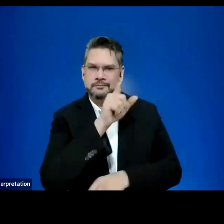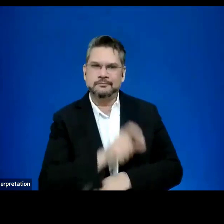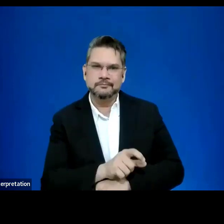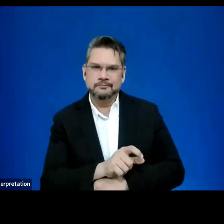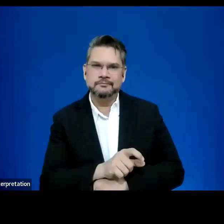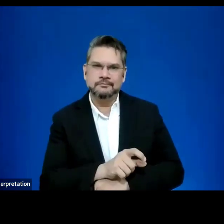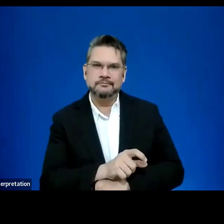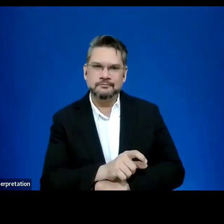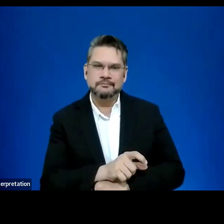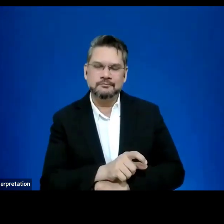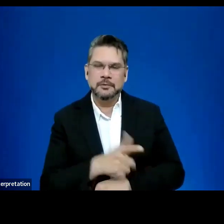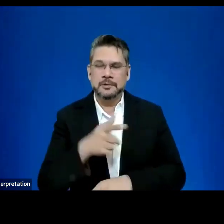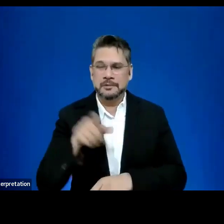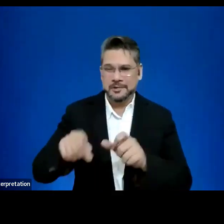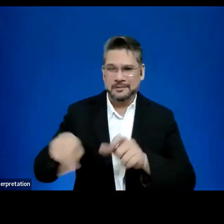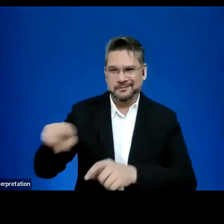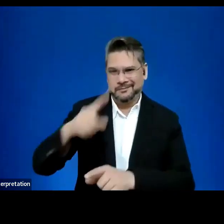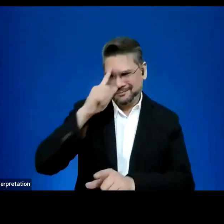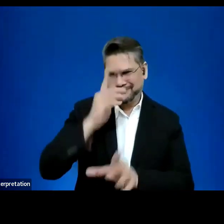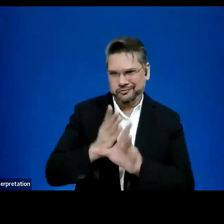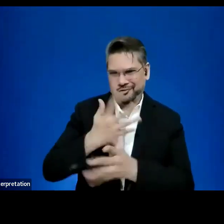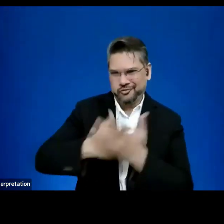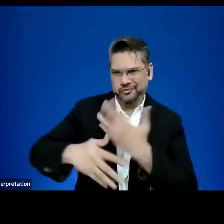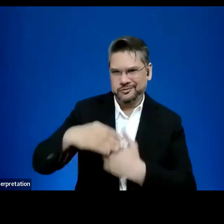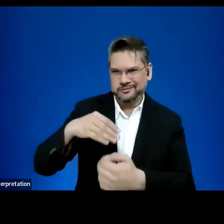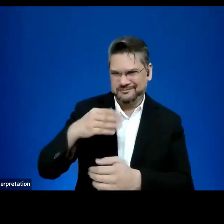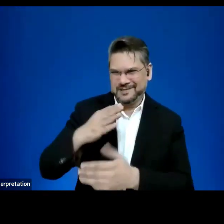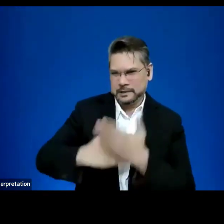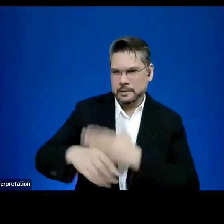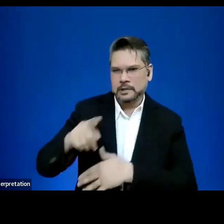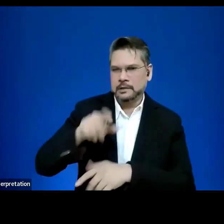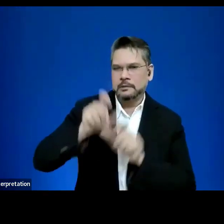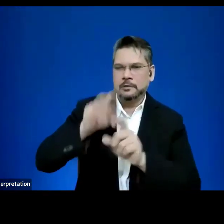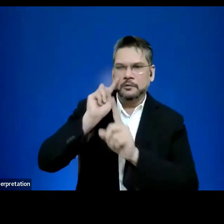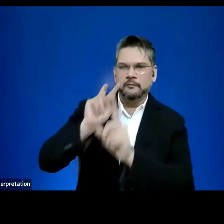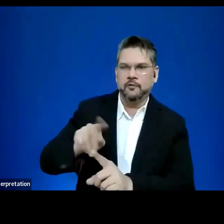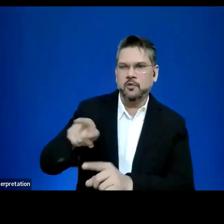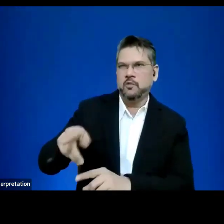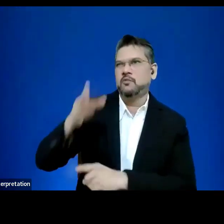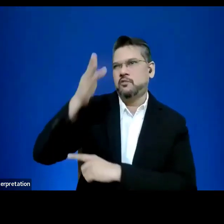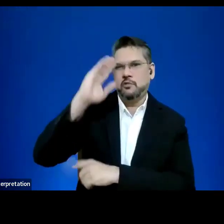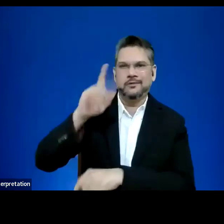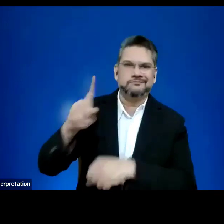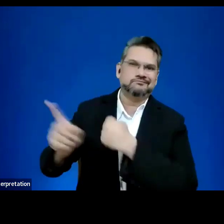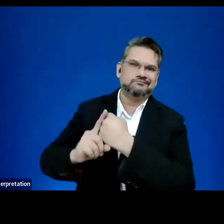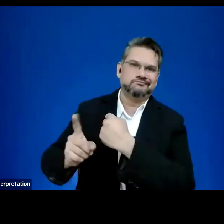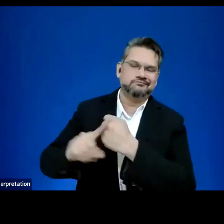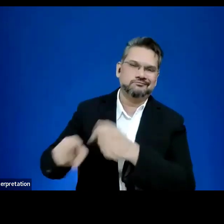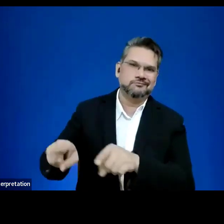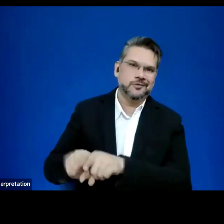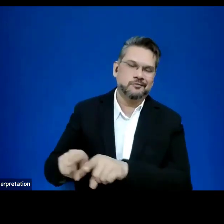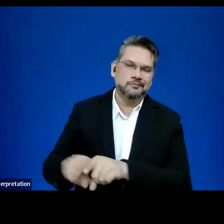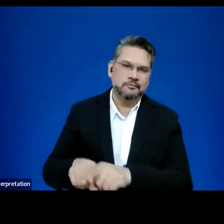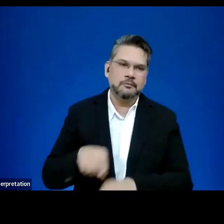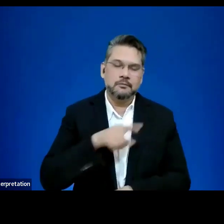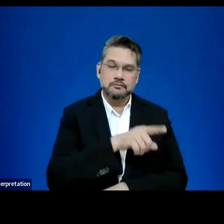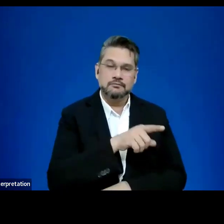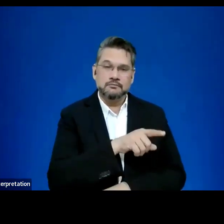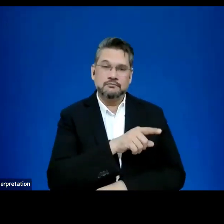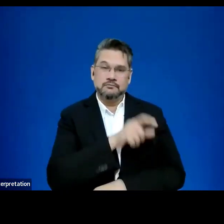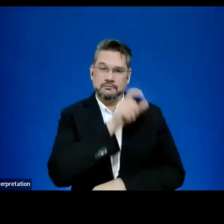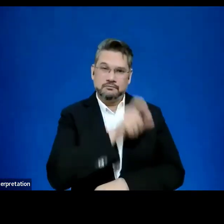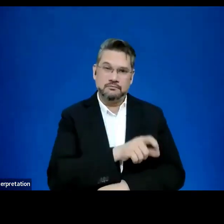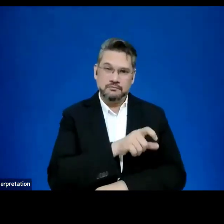我们这些残疾人士，我们是被听不见的，看不见的。他们的发声没有，而